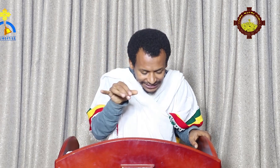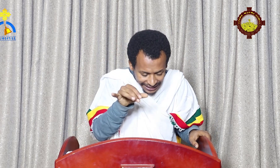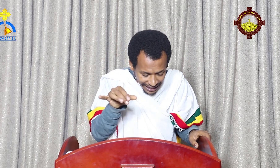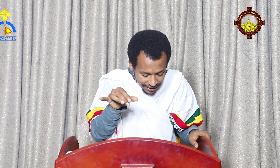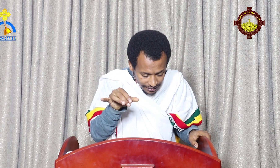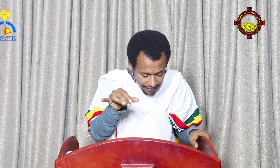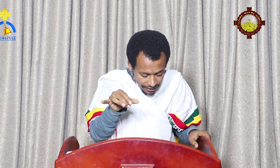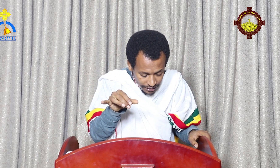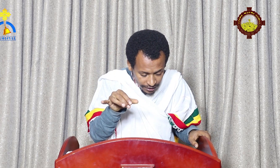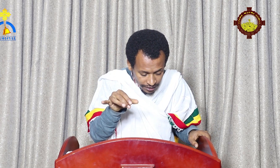በተመሳሳይ